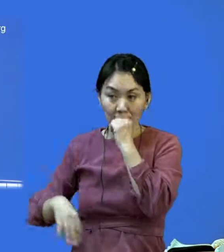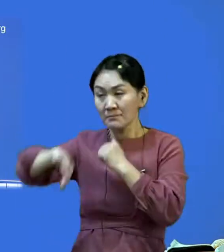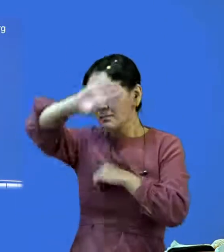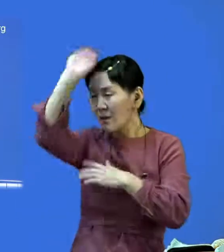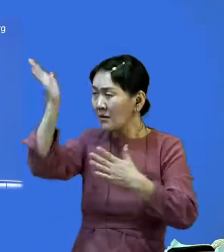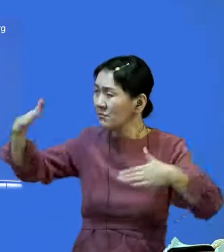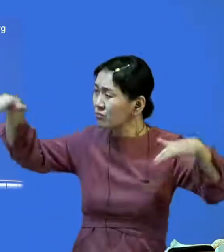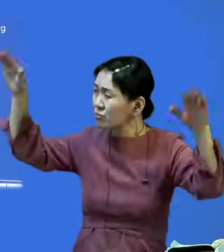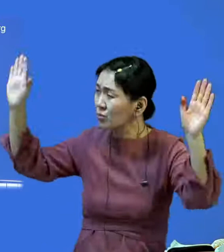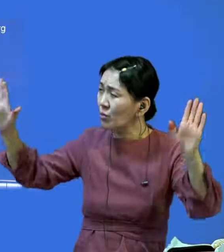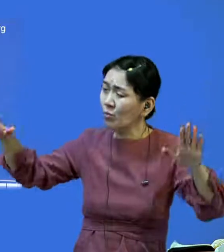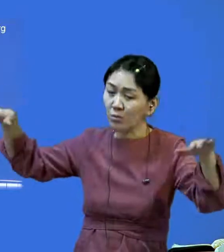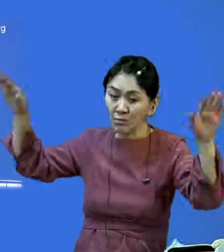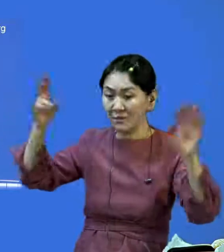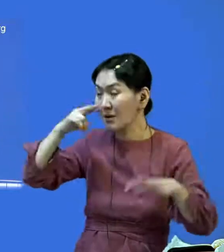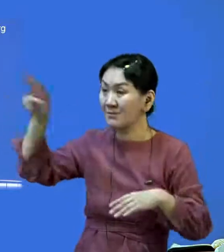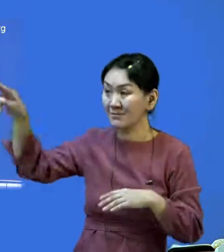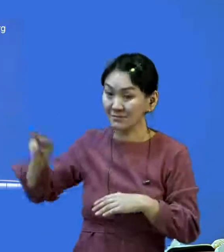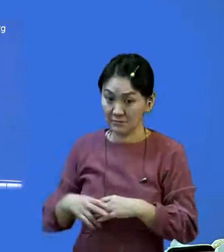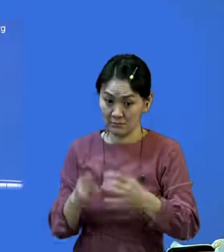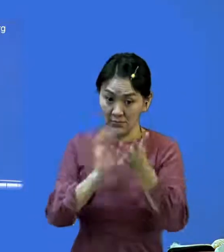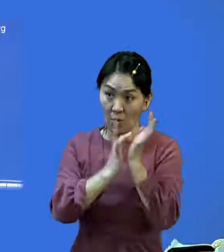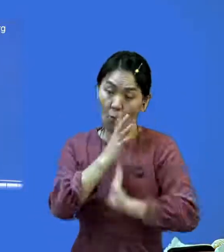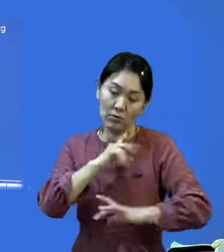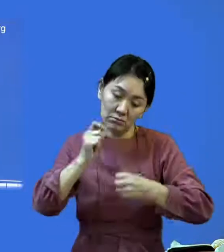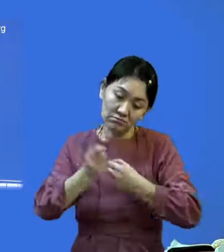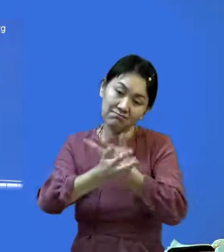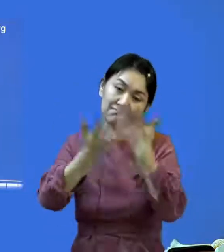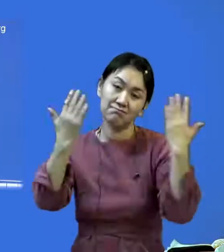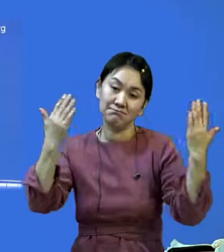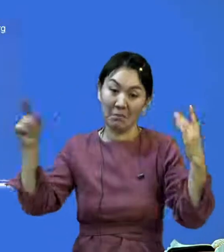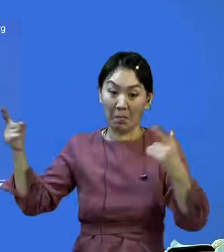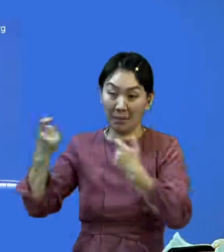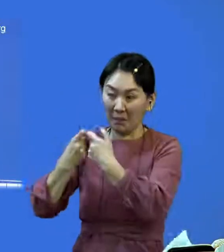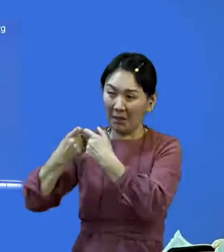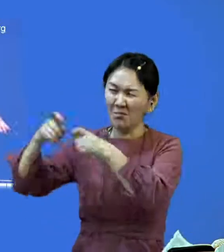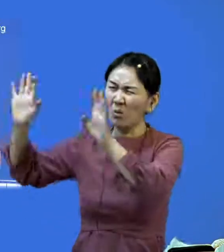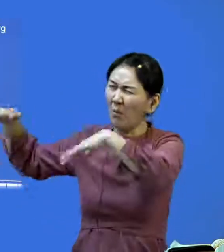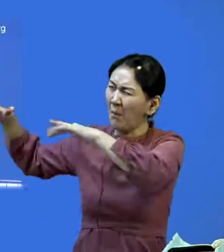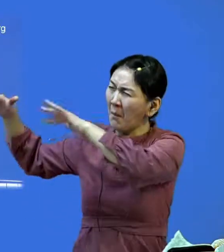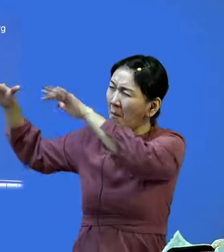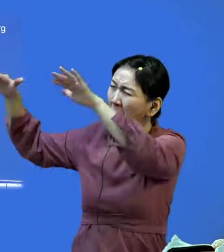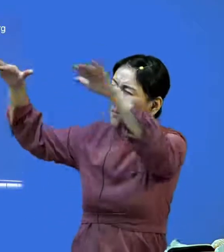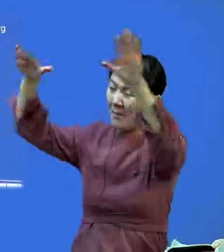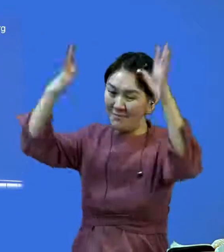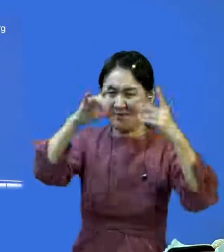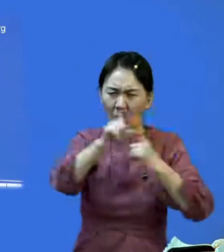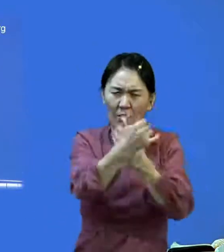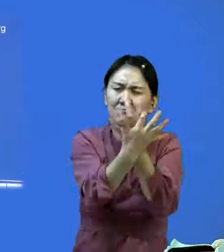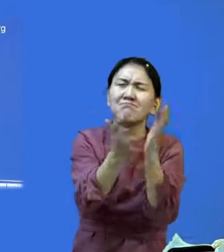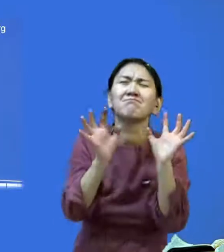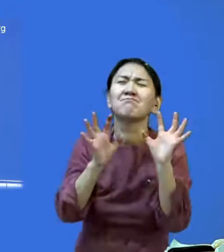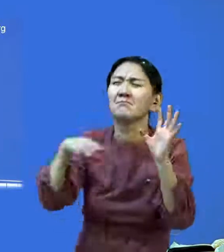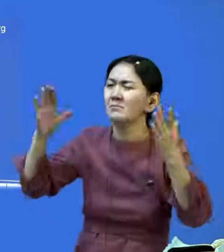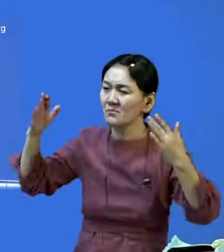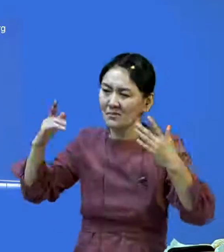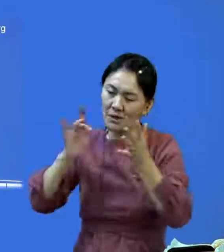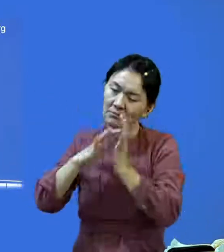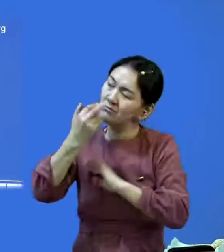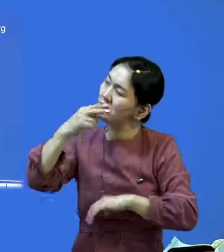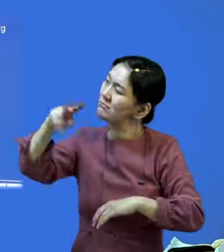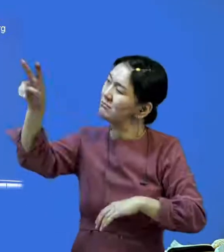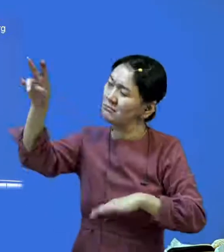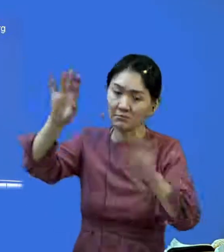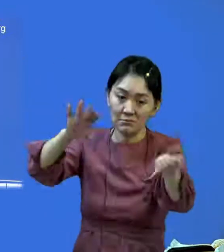Тэнгэрийн шууд магадгүй Есүс эзэн үгээ альдж явах үед тийм хажуудалт нь зүгээр шуу усүрсаар гэж ниссэн байж таарна. За тэгээд тэрийг